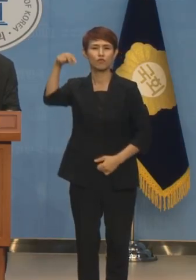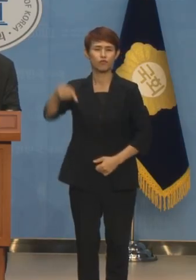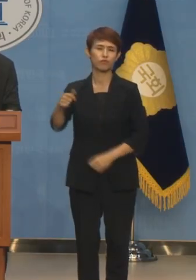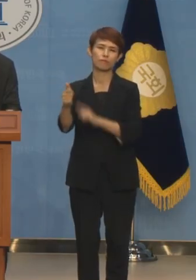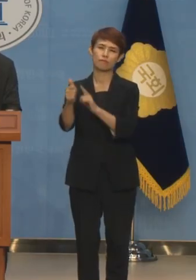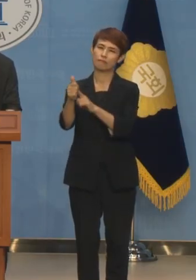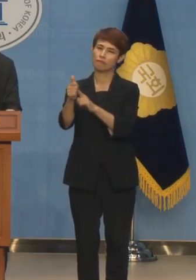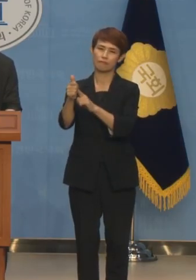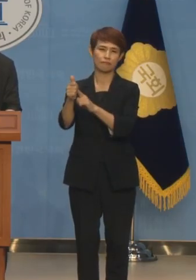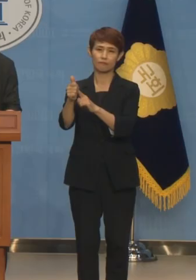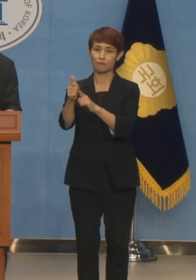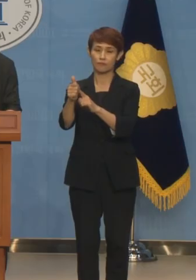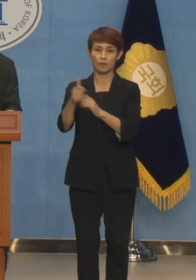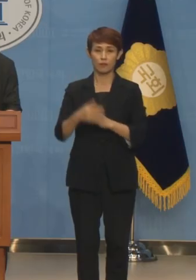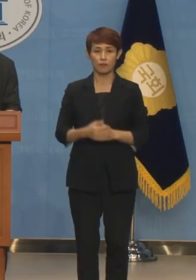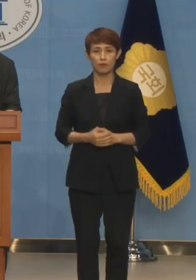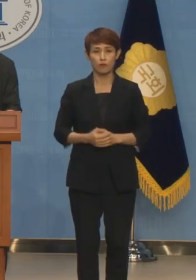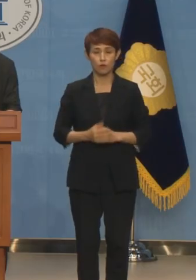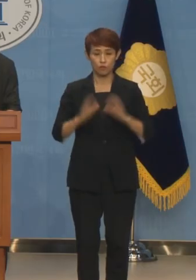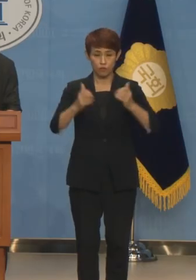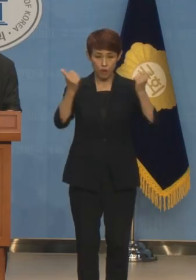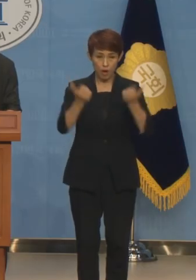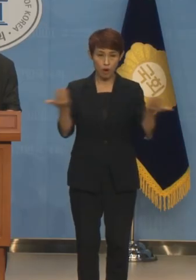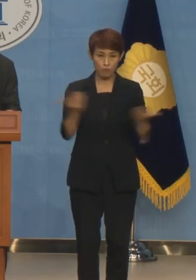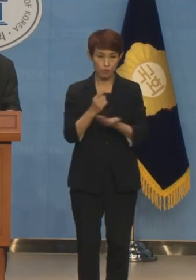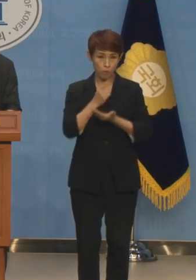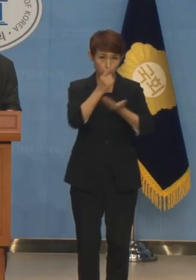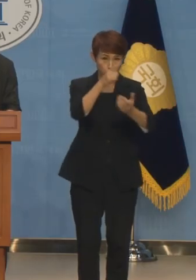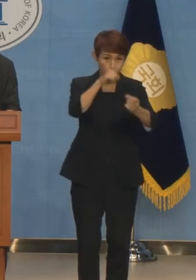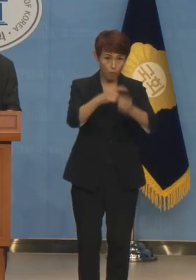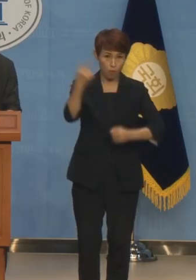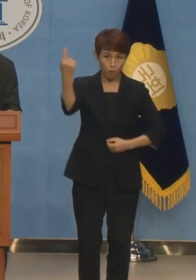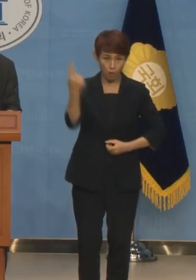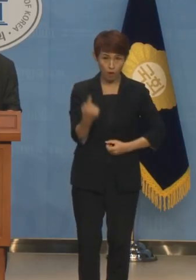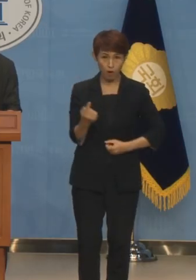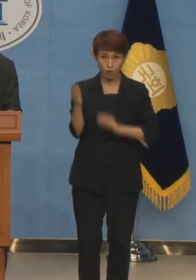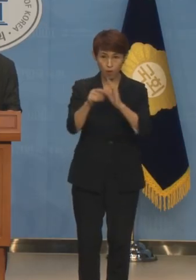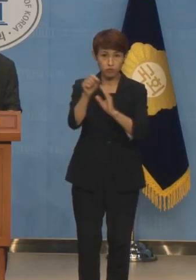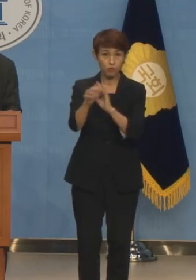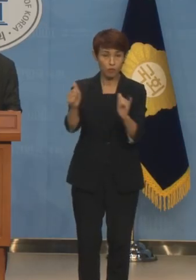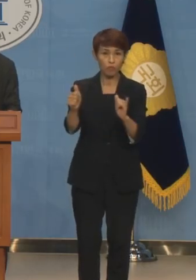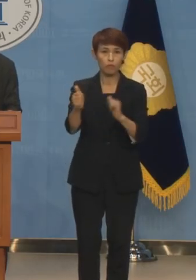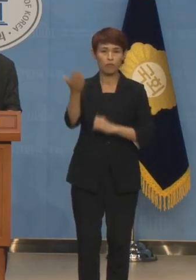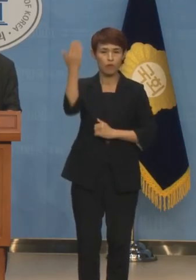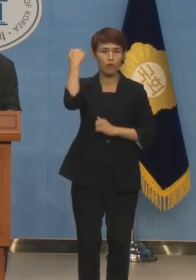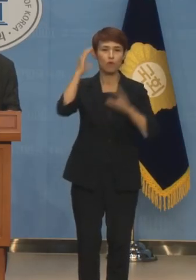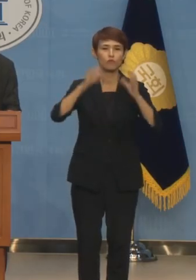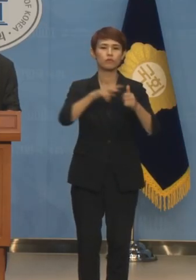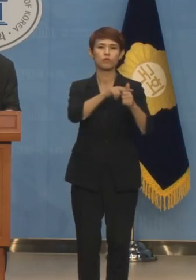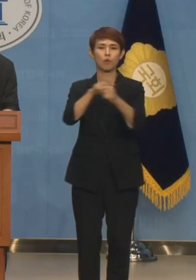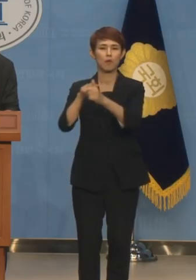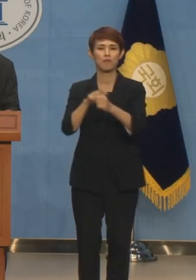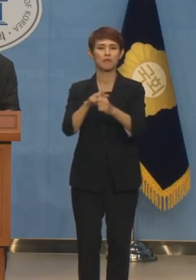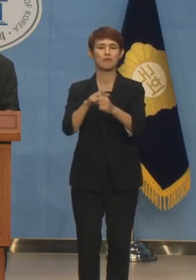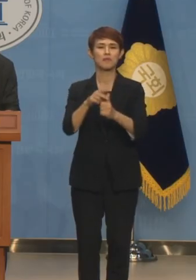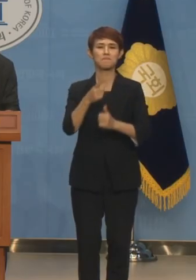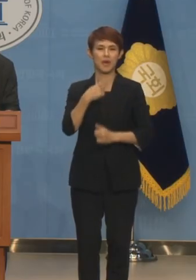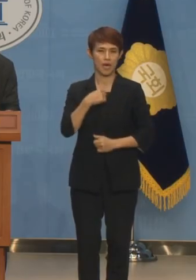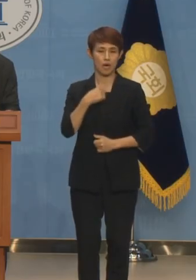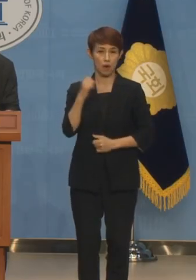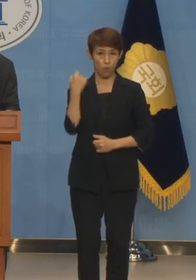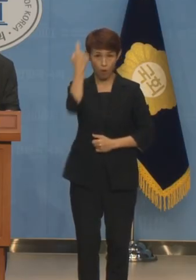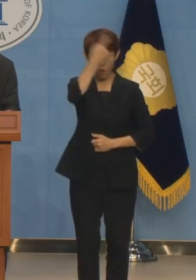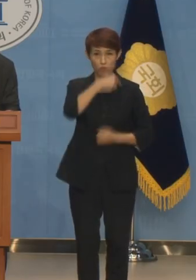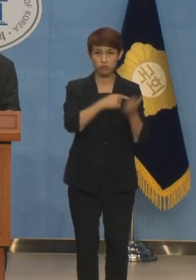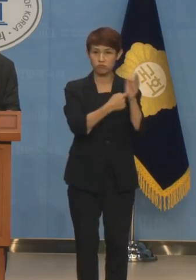없겠습니다. 국회 기관 업무 보고에 나온 고위 공무원이 전직 국정원 요원임을 이유로 얼굴을